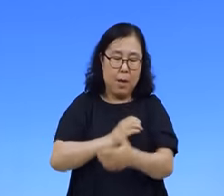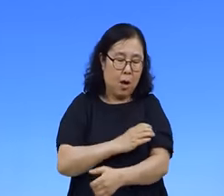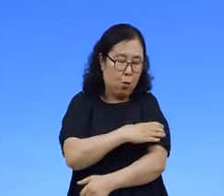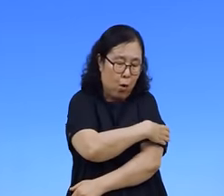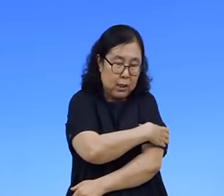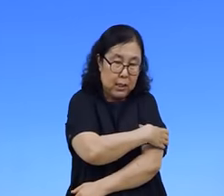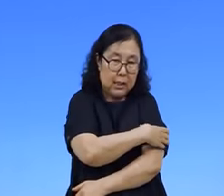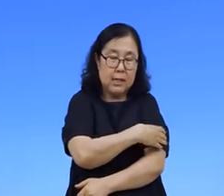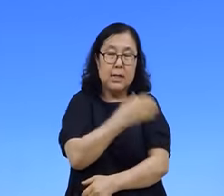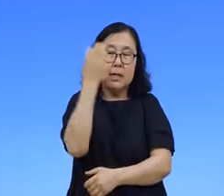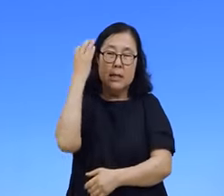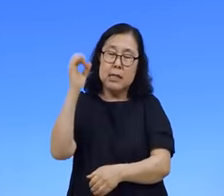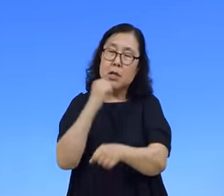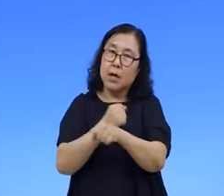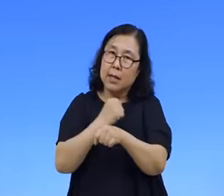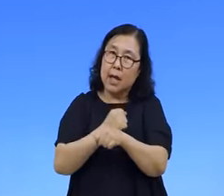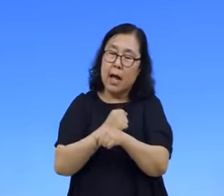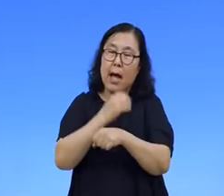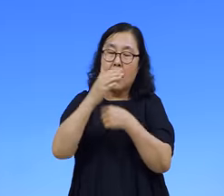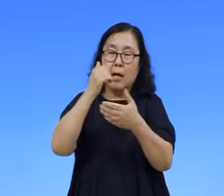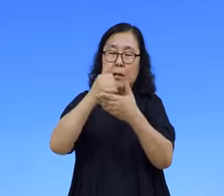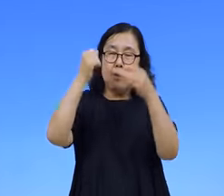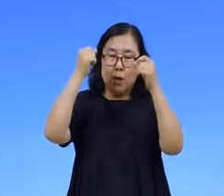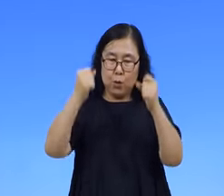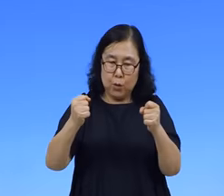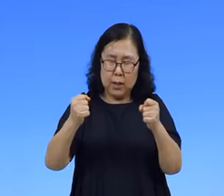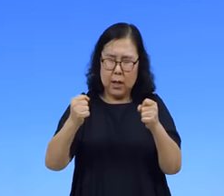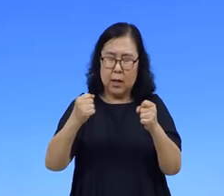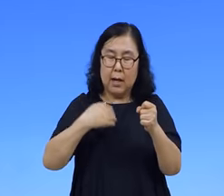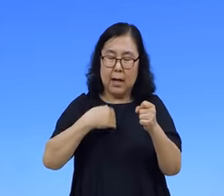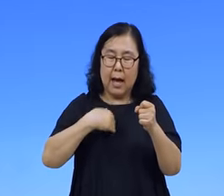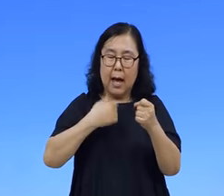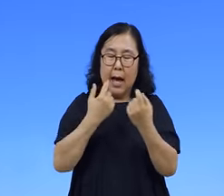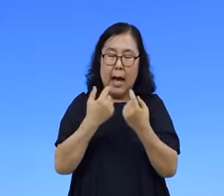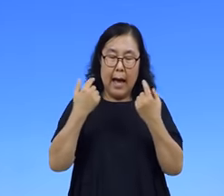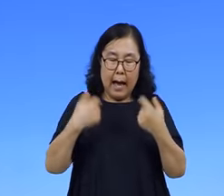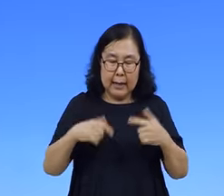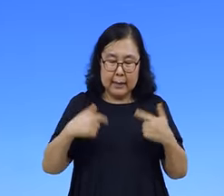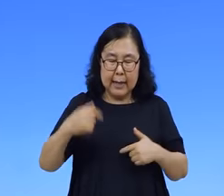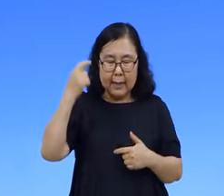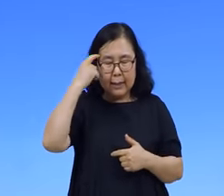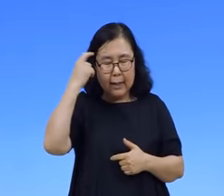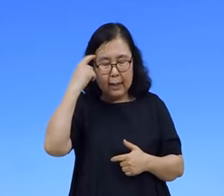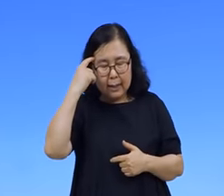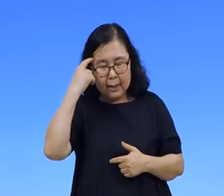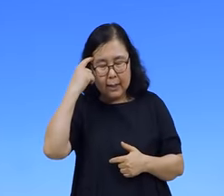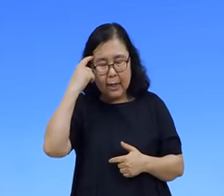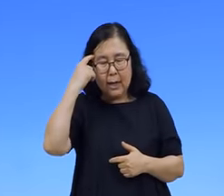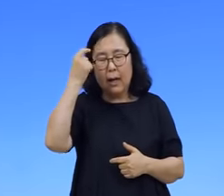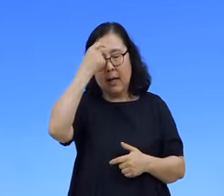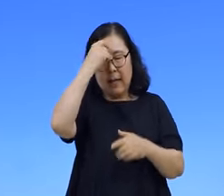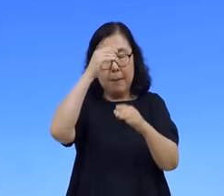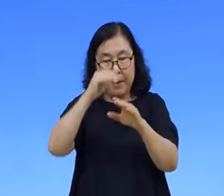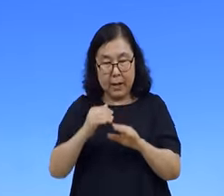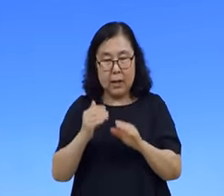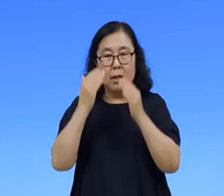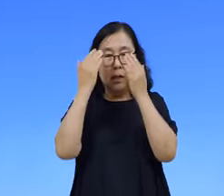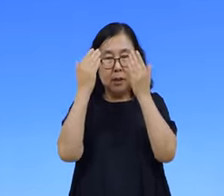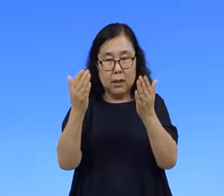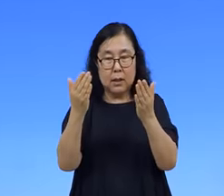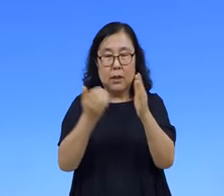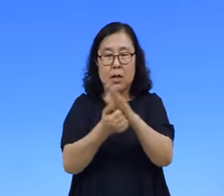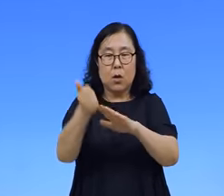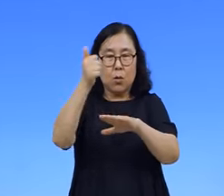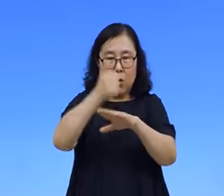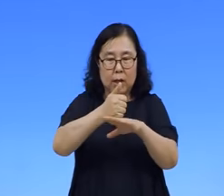여호와 하나님의 존재를 내가 인식하고 살았던가? 이게 예배의 승패의 가장 중요한 핵심이라는 겁니다.